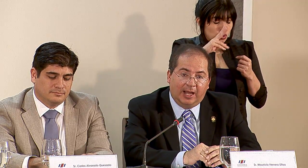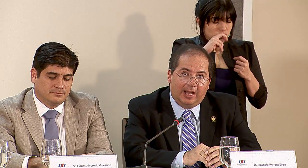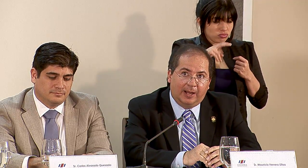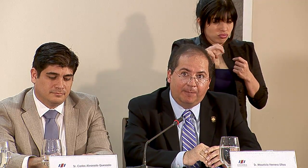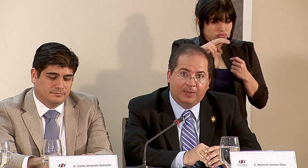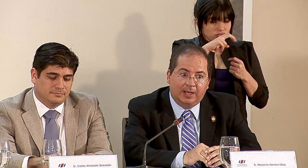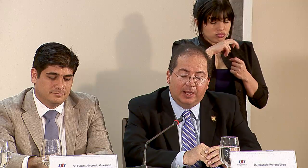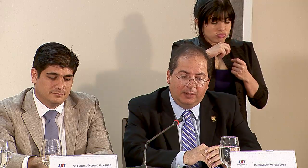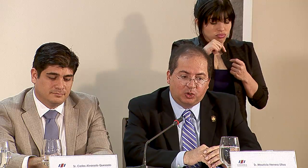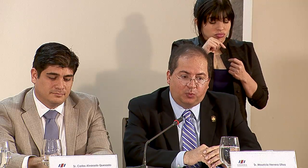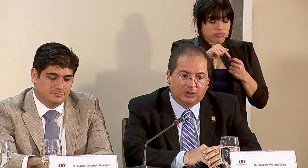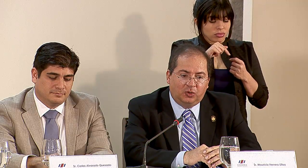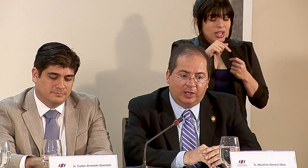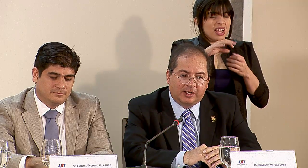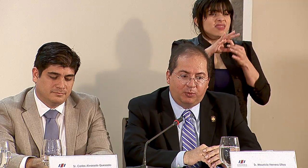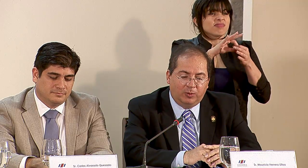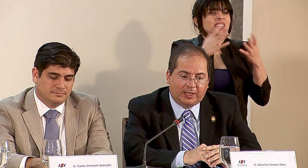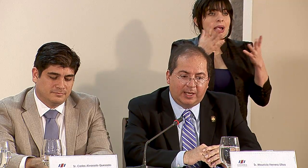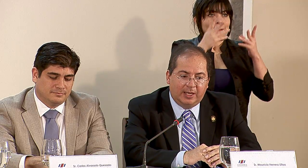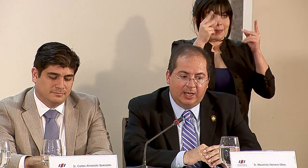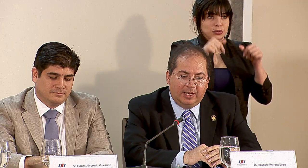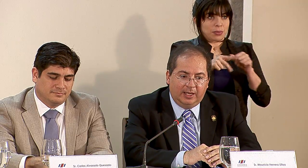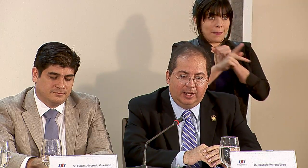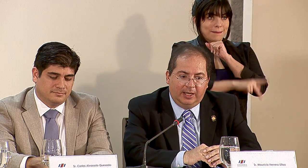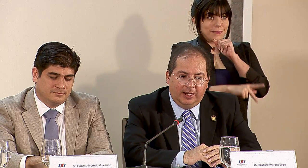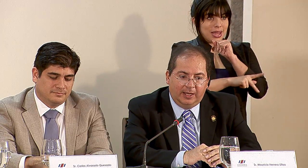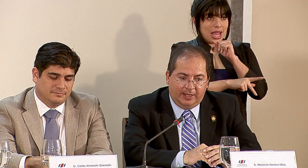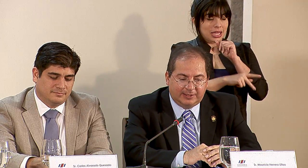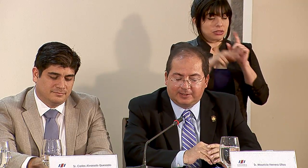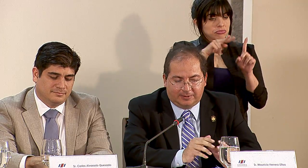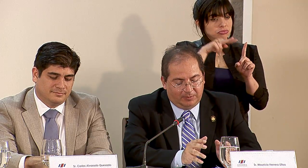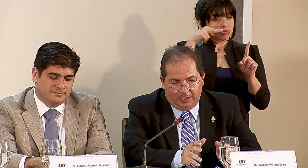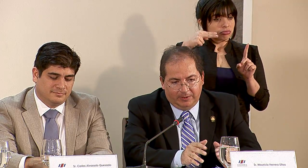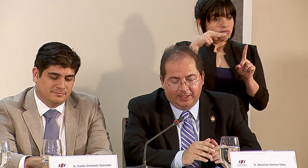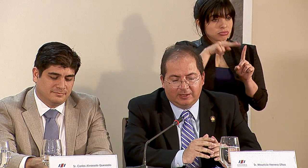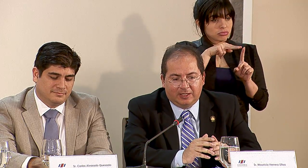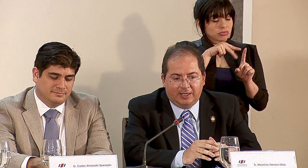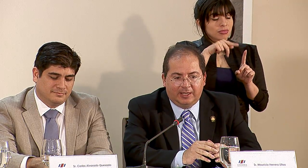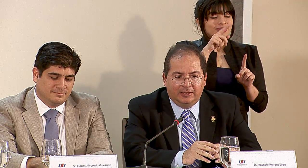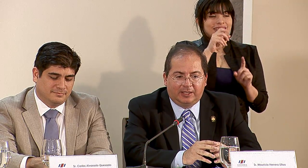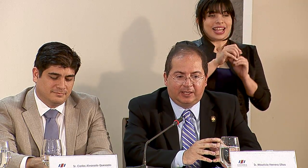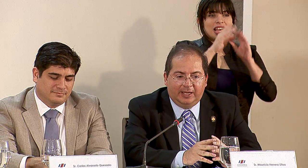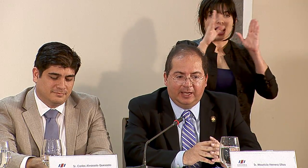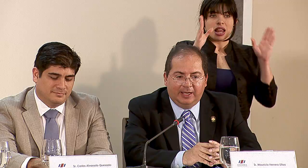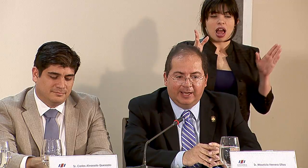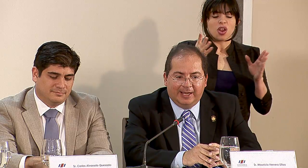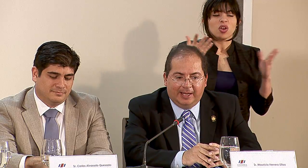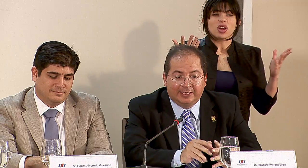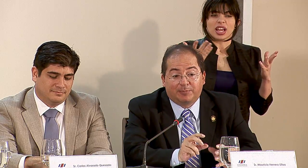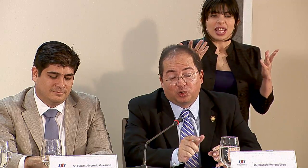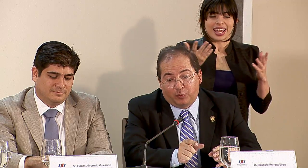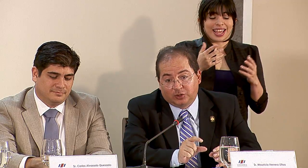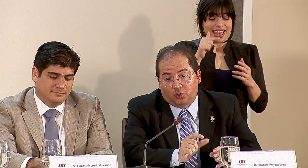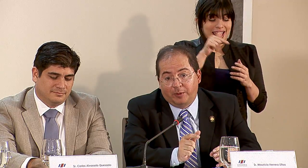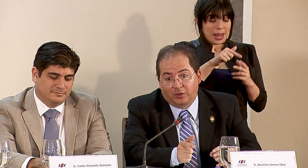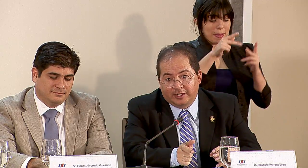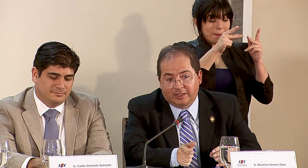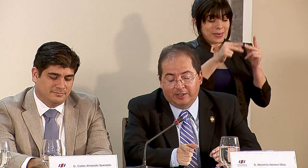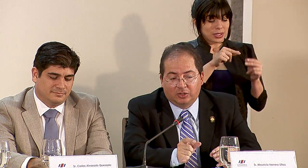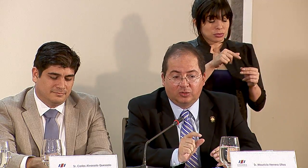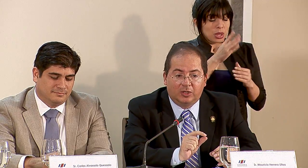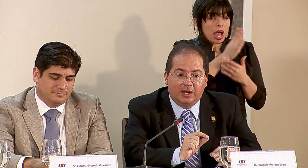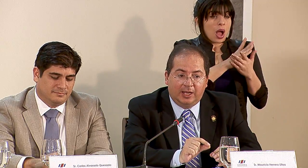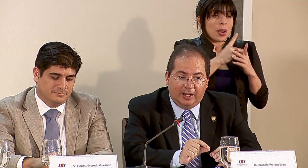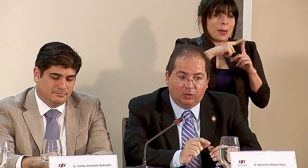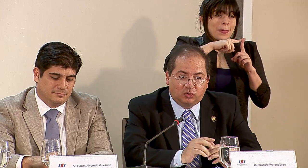el presupuesto de la República es evidente de que ese presupuesto con menor